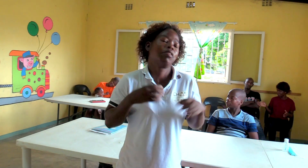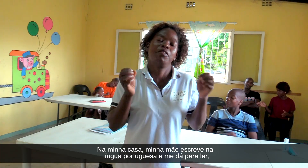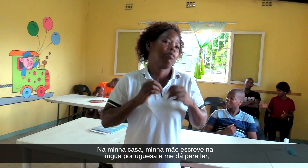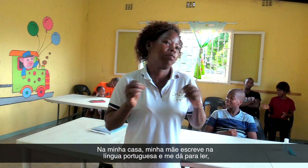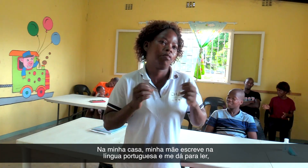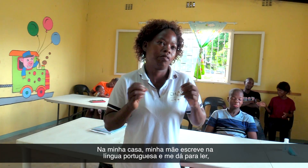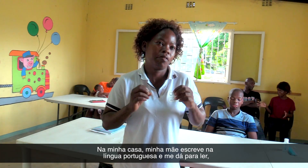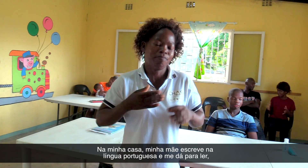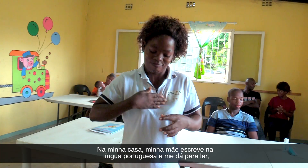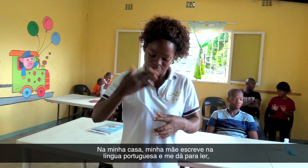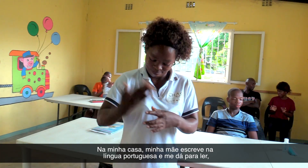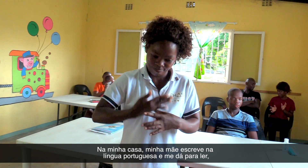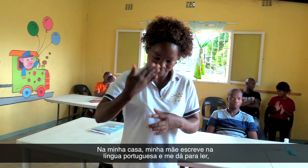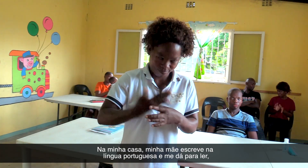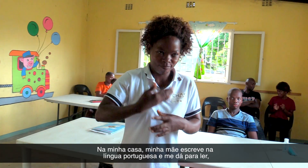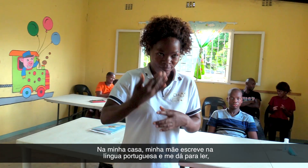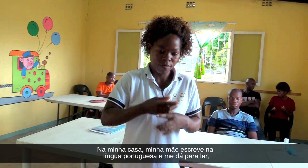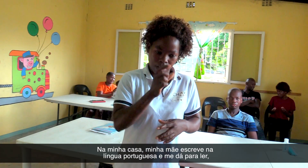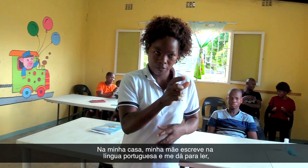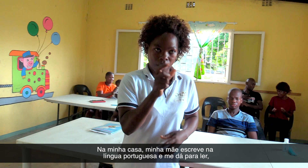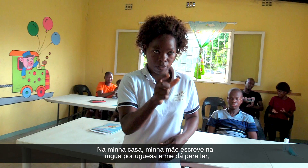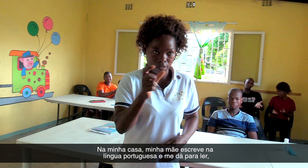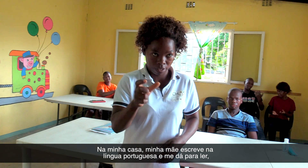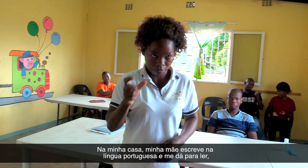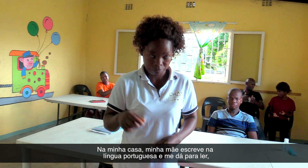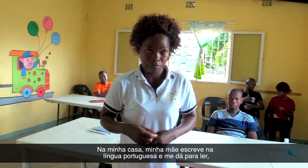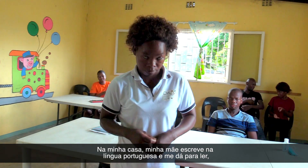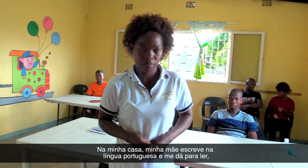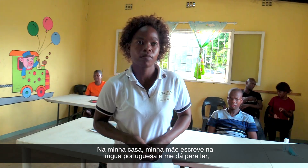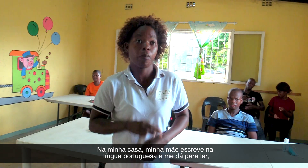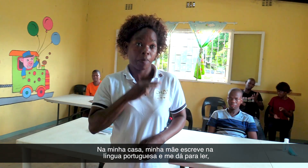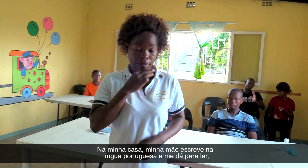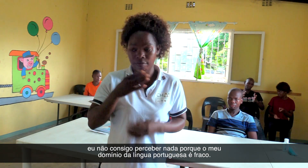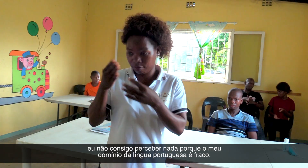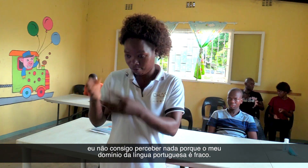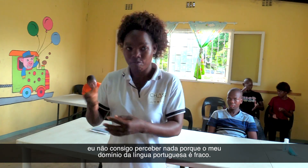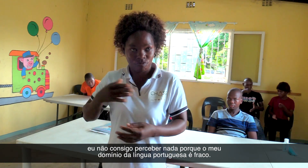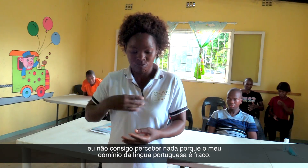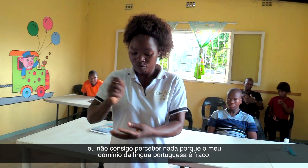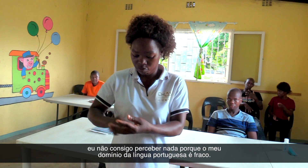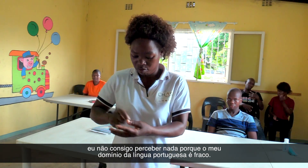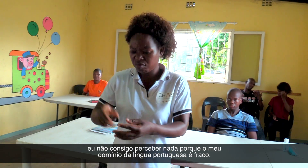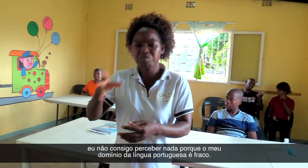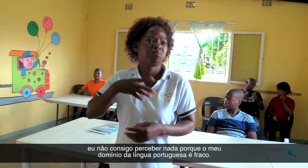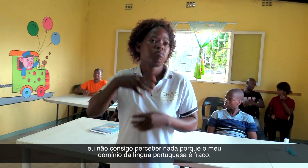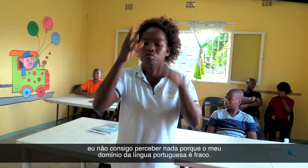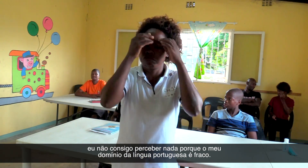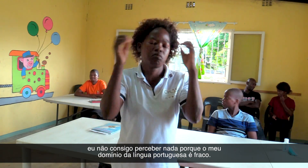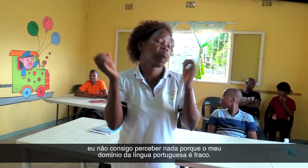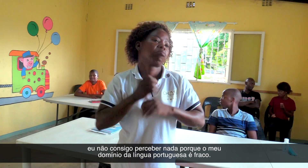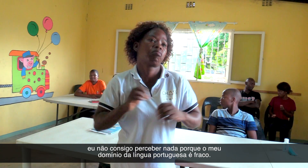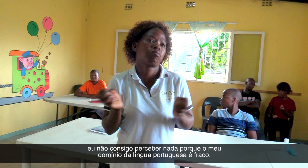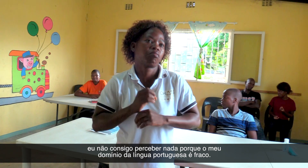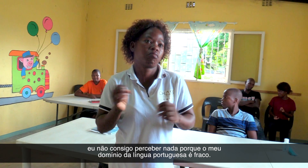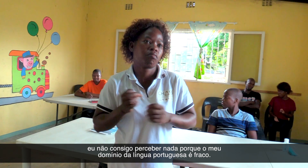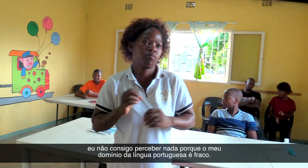Na minha casa, minha mãe escreve na língua portuguesa e me dá para ler. Eu não consigo perceber nada porque o meu